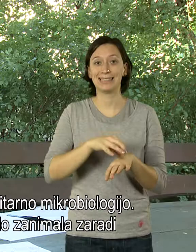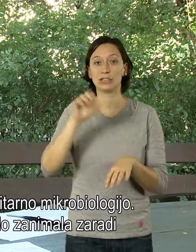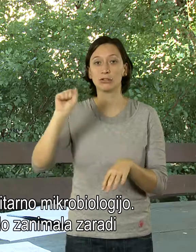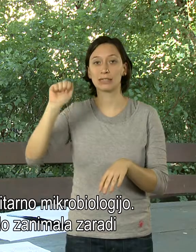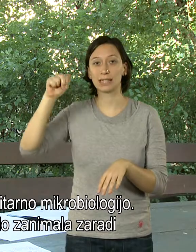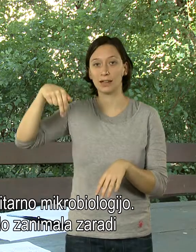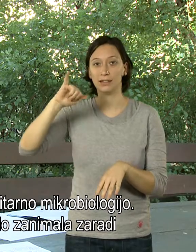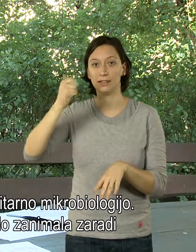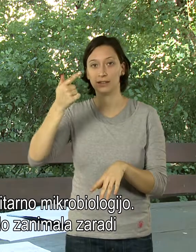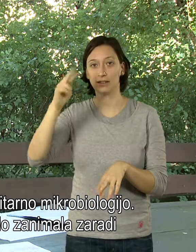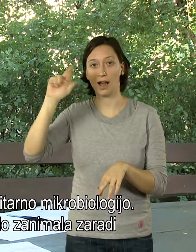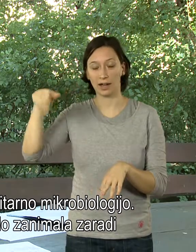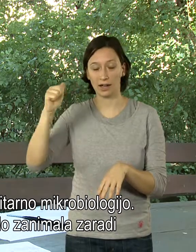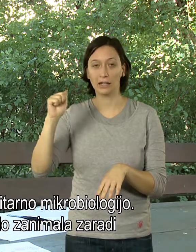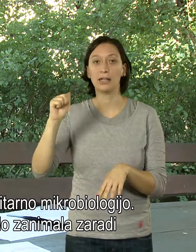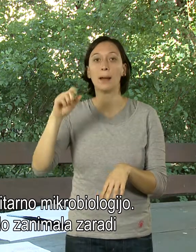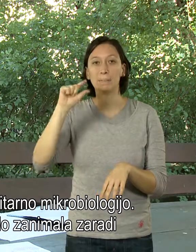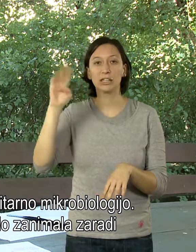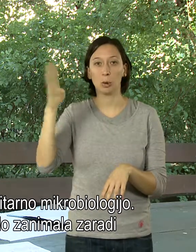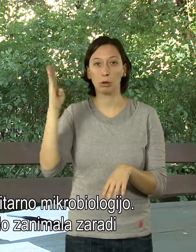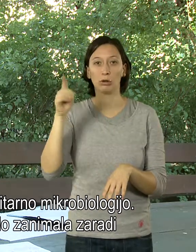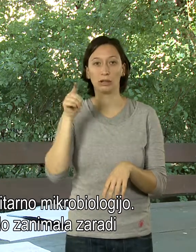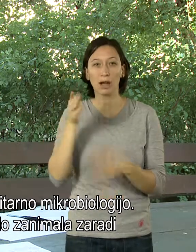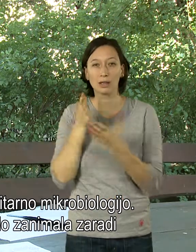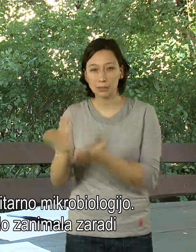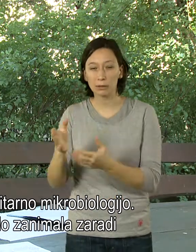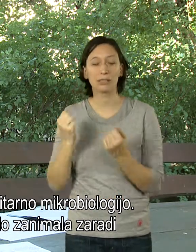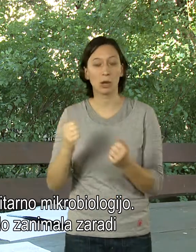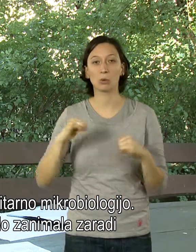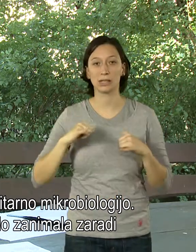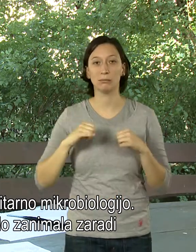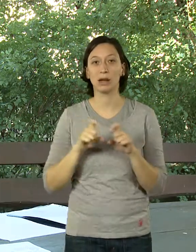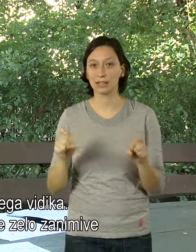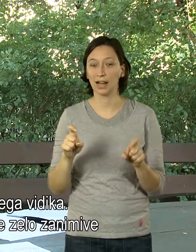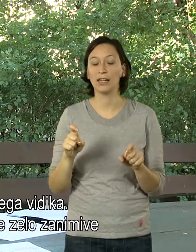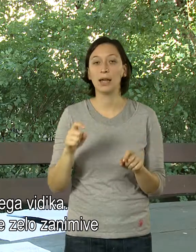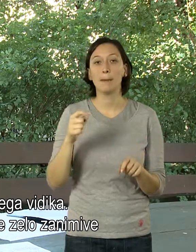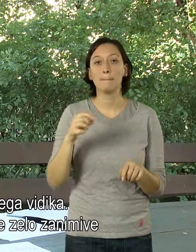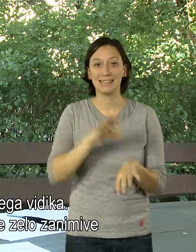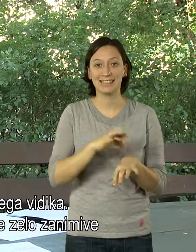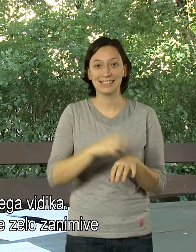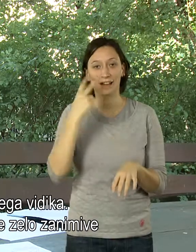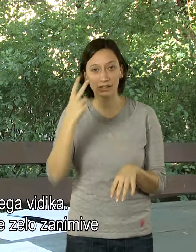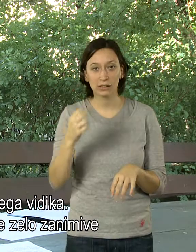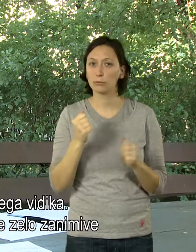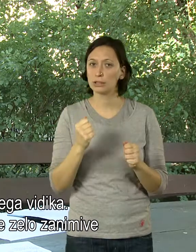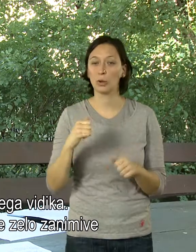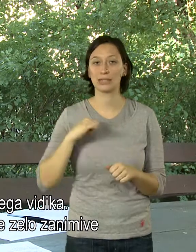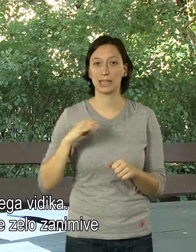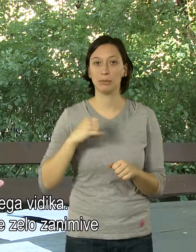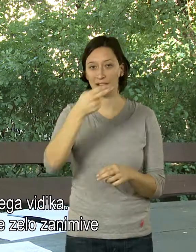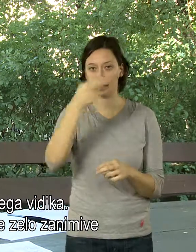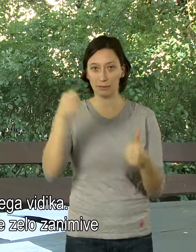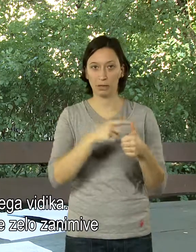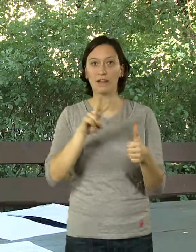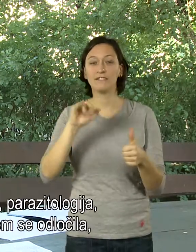sem medicinsko-sanitarna mikrobiologija. Ta smer me je zelo zanimala že zaradi medicinskega vidika. In ker so mi bile